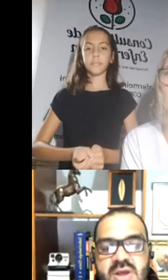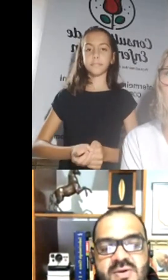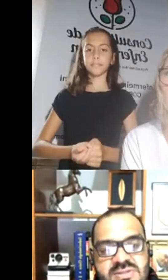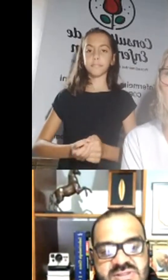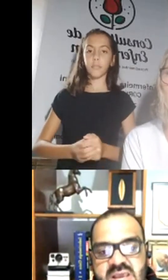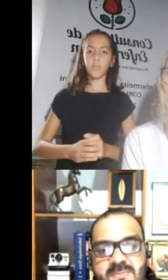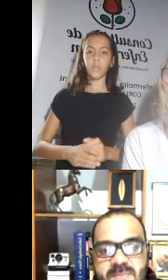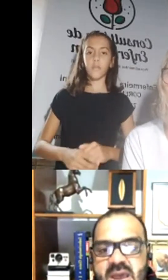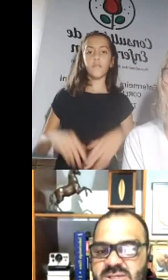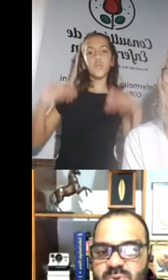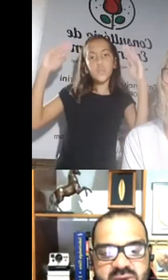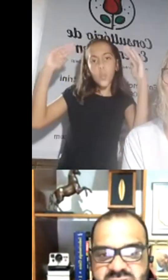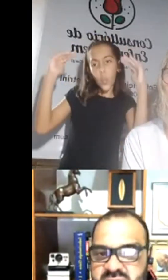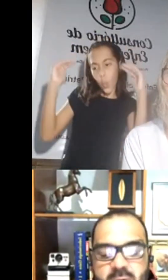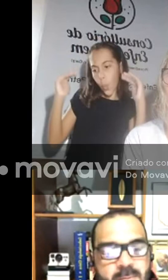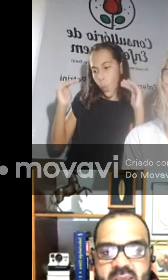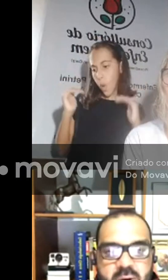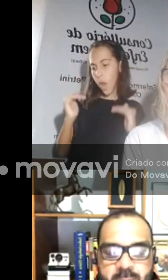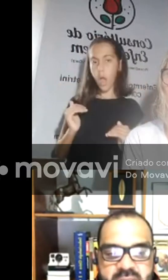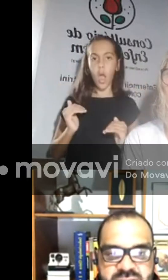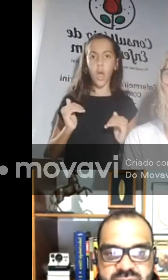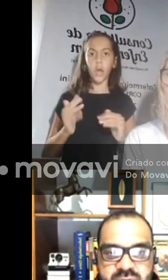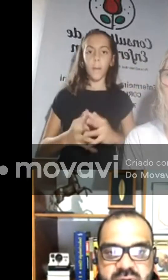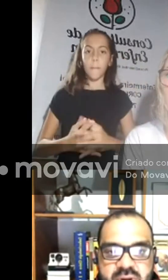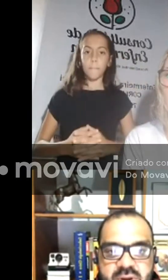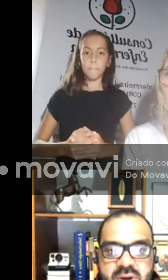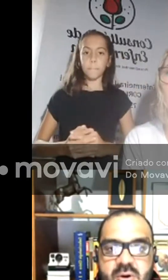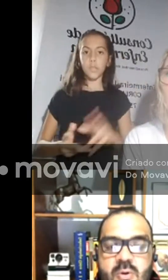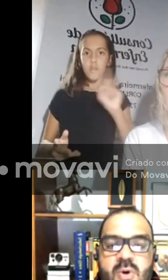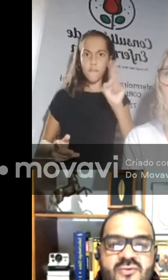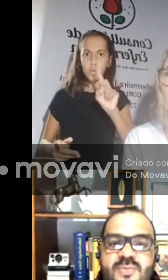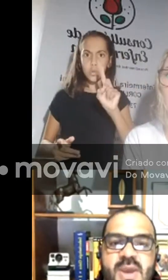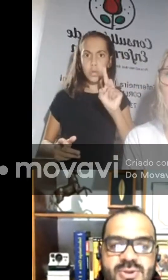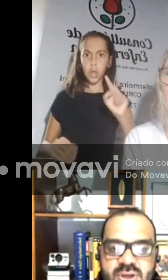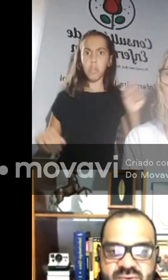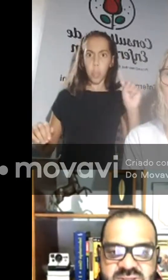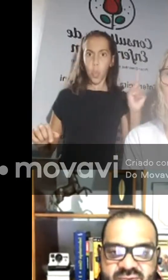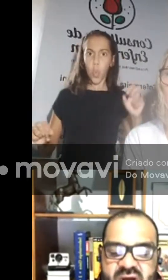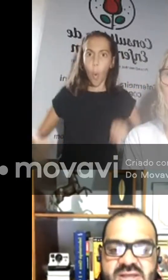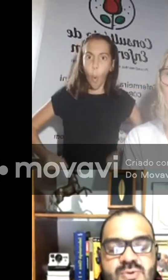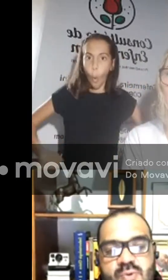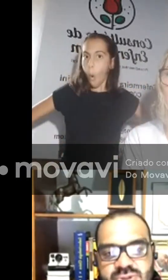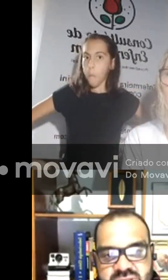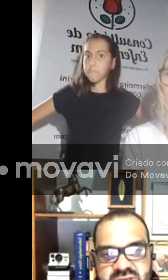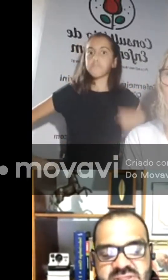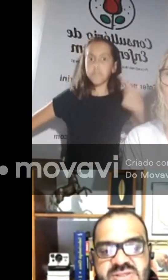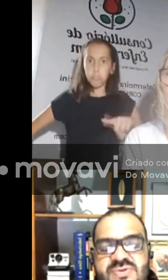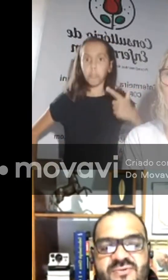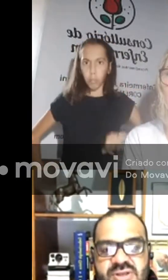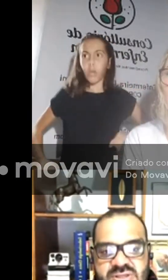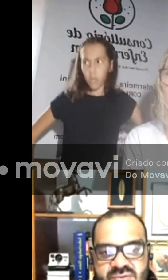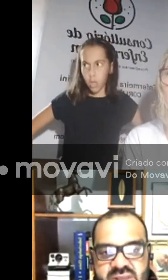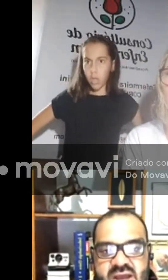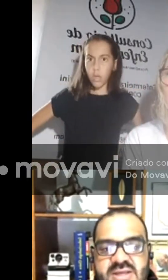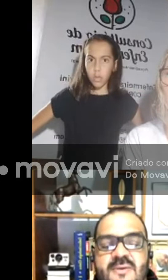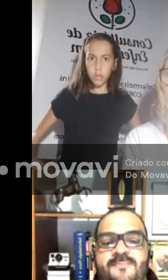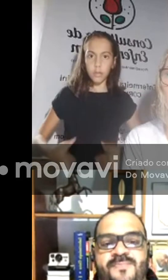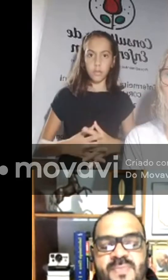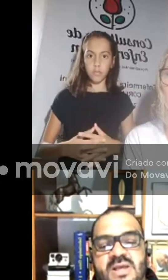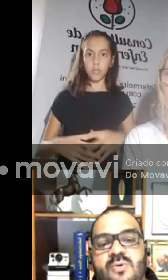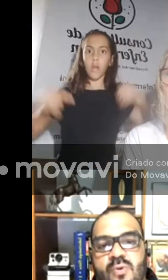diminui. Mesmo que você não perca o peso, o movimento que você faz com constância, se você faz